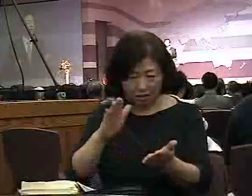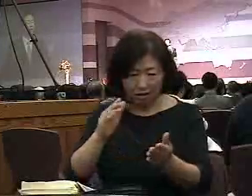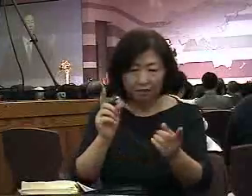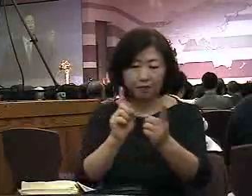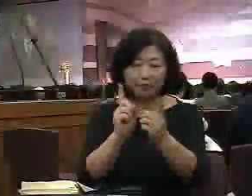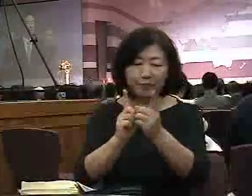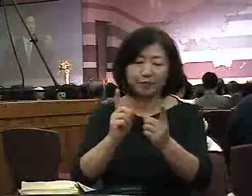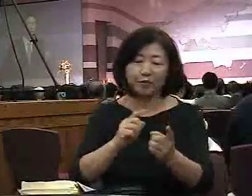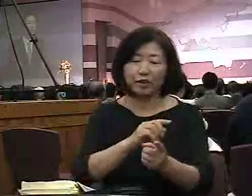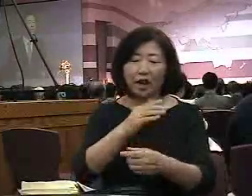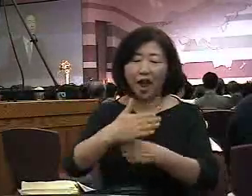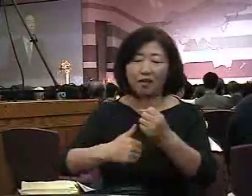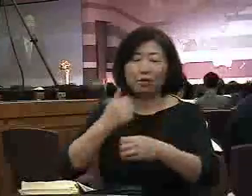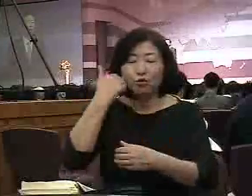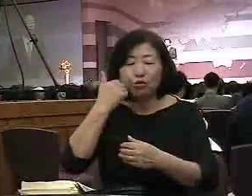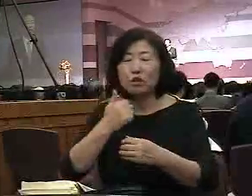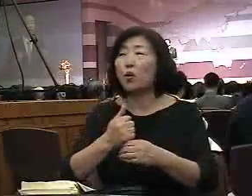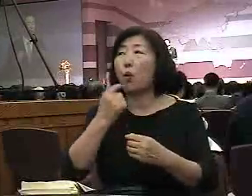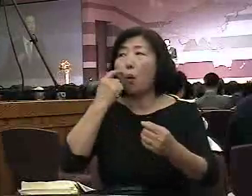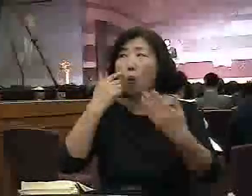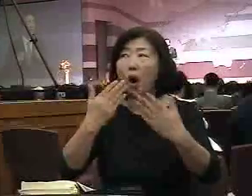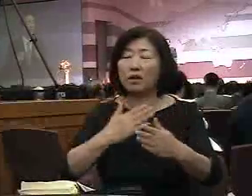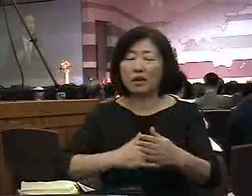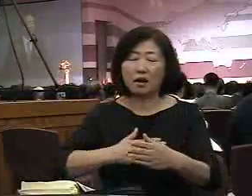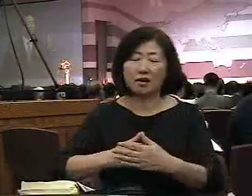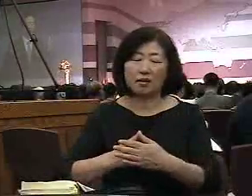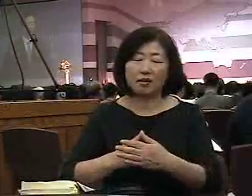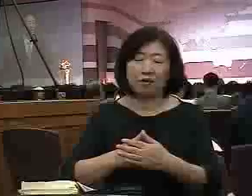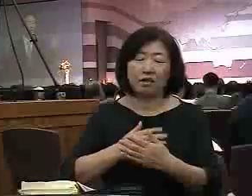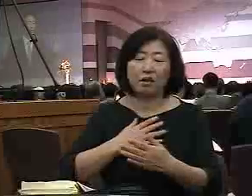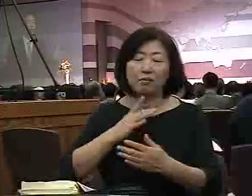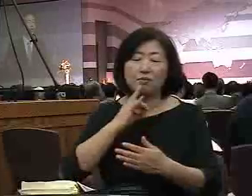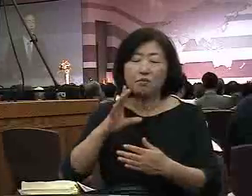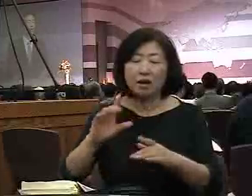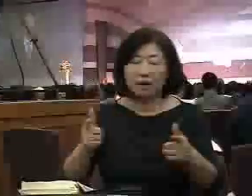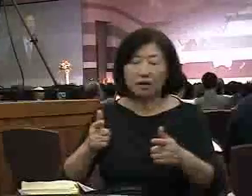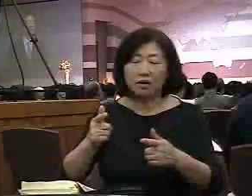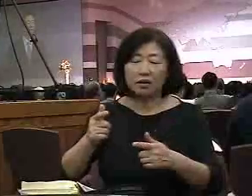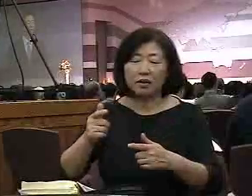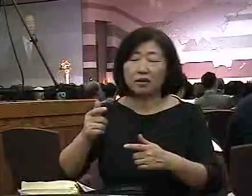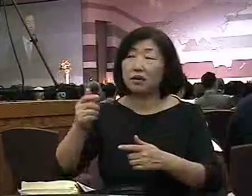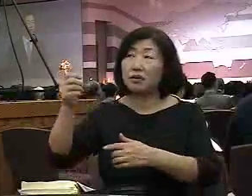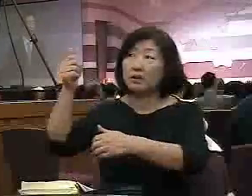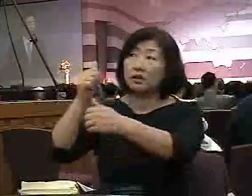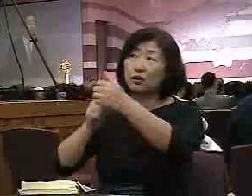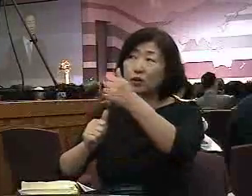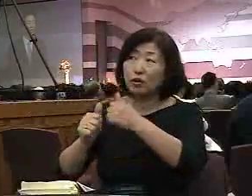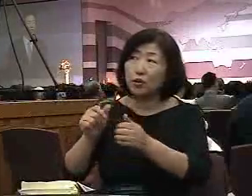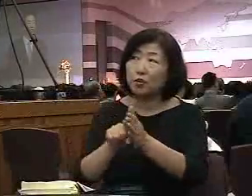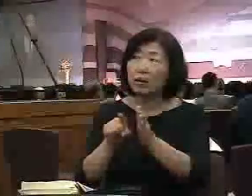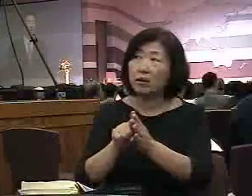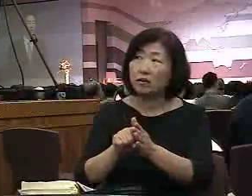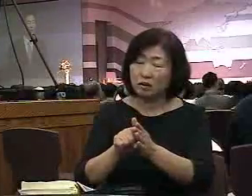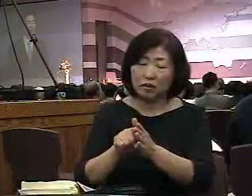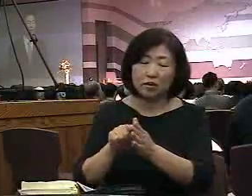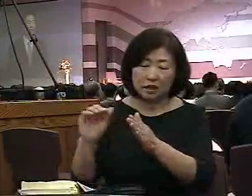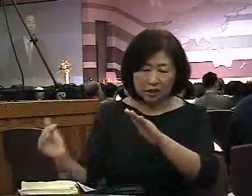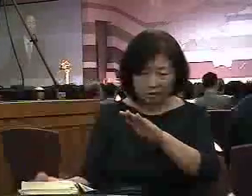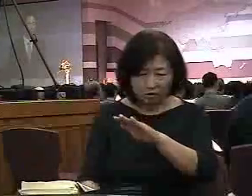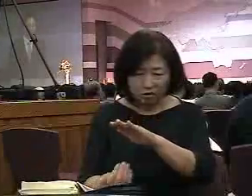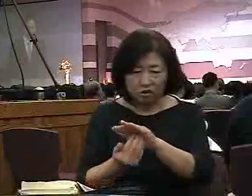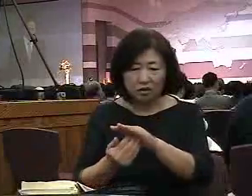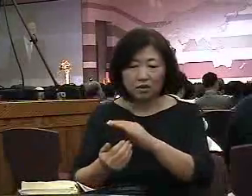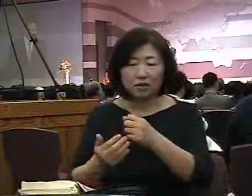만나고 하나님이 누구신지를 확실히 알고 나뿐만 아니라 내 자손 대대로 잘 되는 믿음의 명문가를 이룰 수 있기